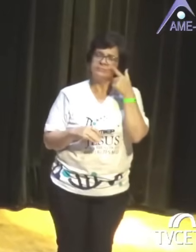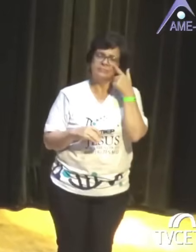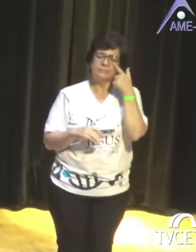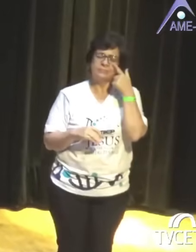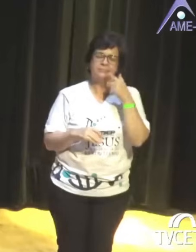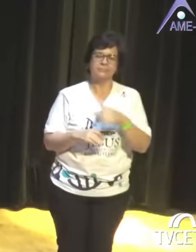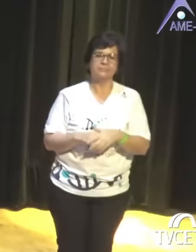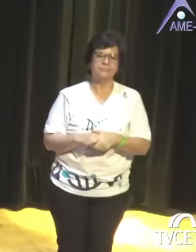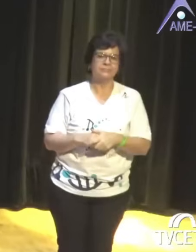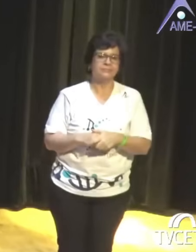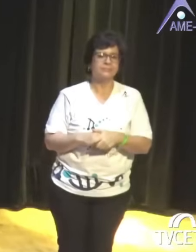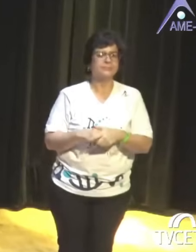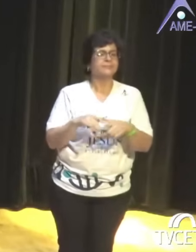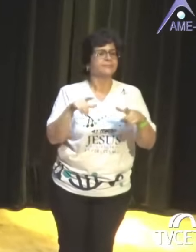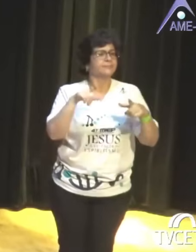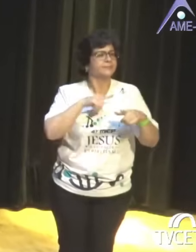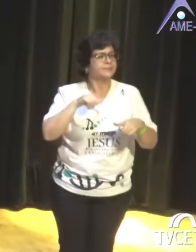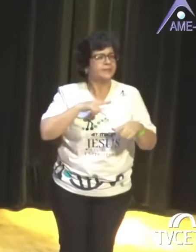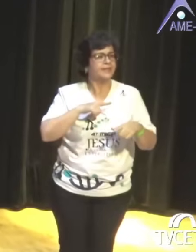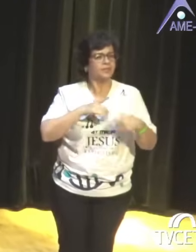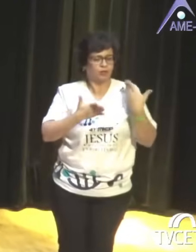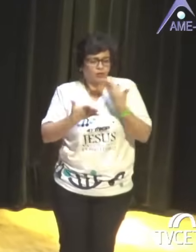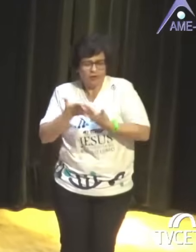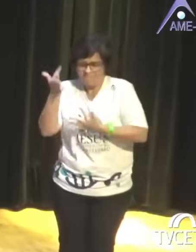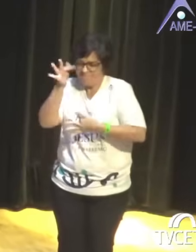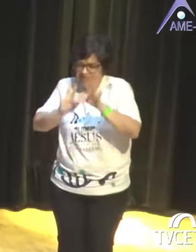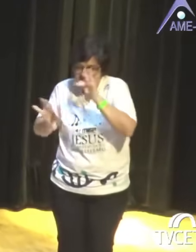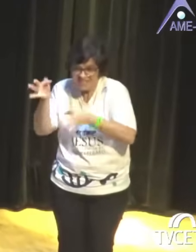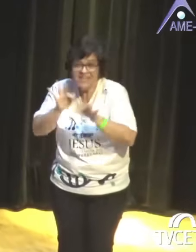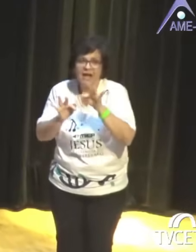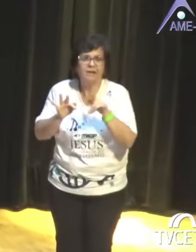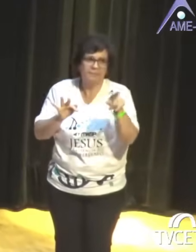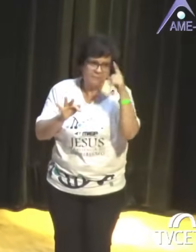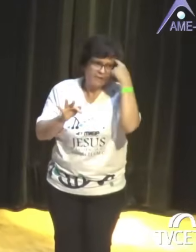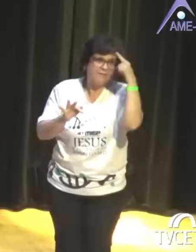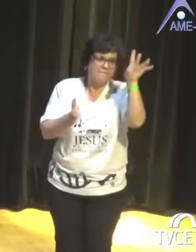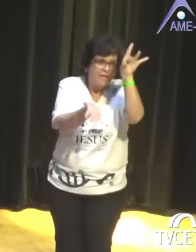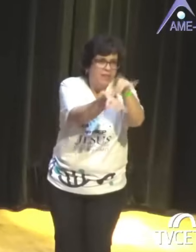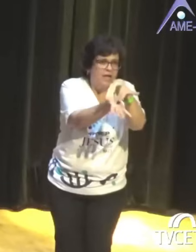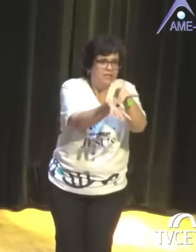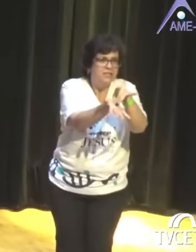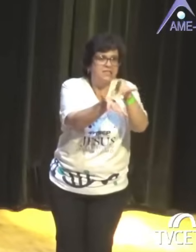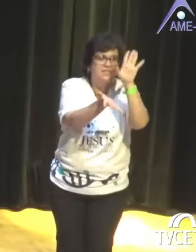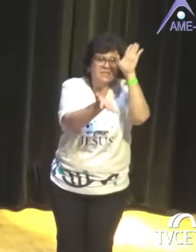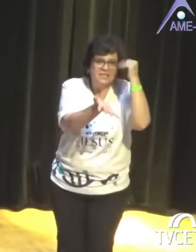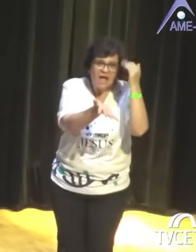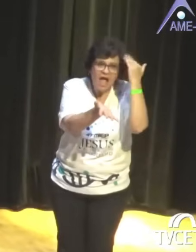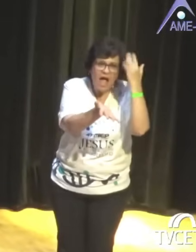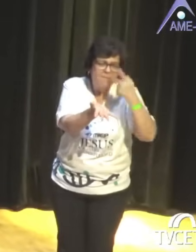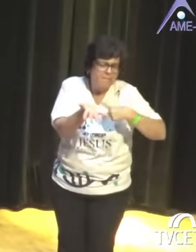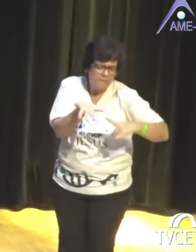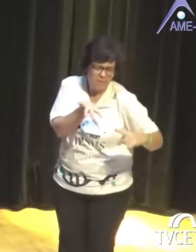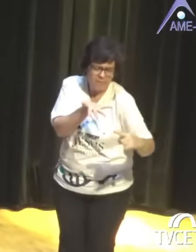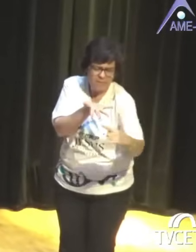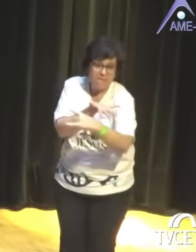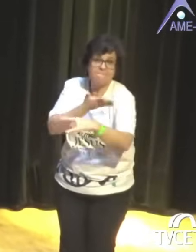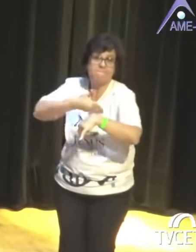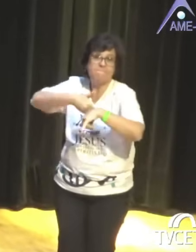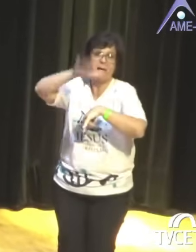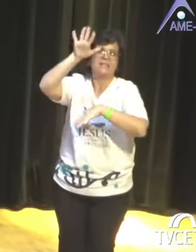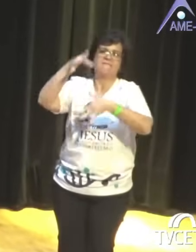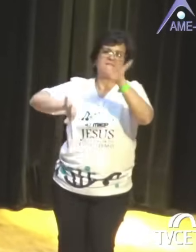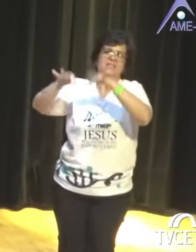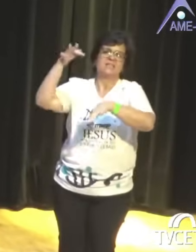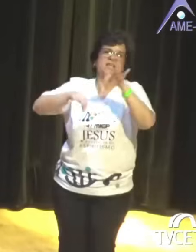violência então além de ter que estudar física e Acredite você vai ter que saber 1 milhão de vezes mais